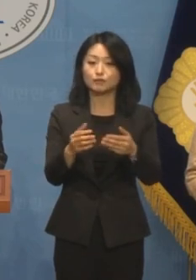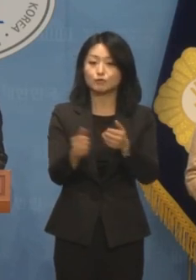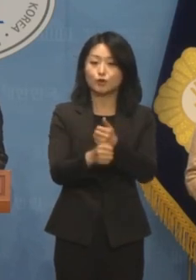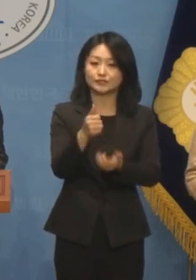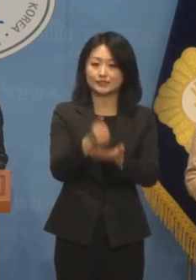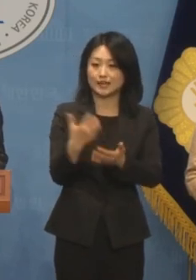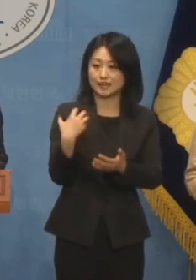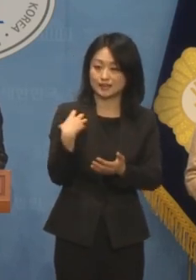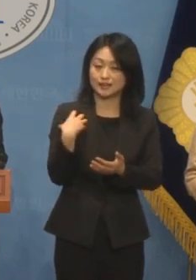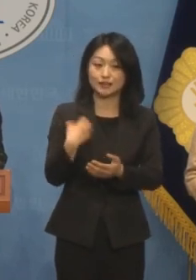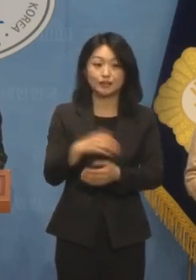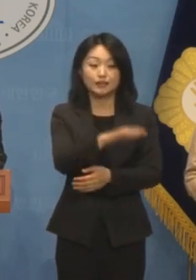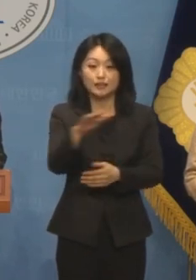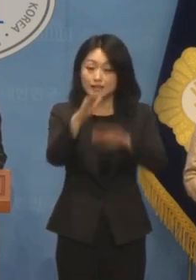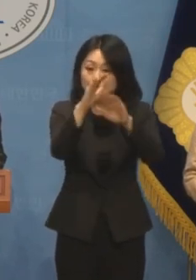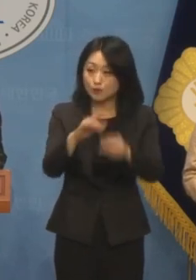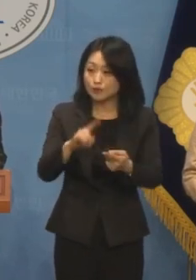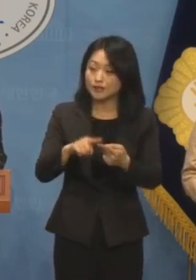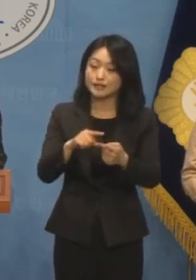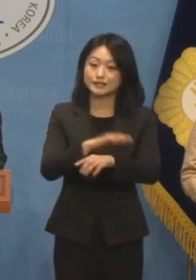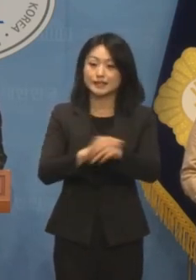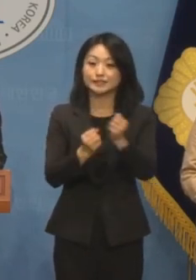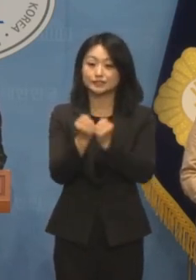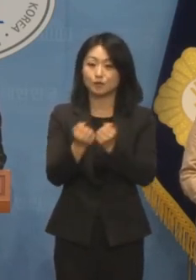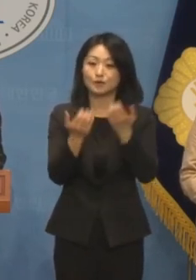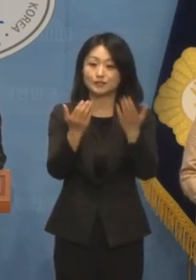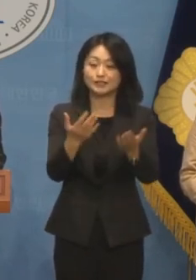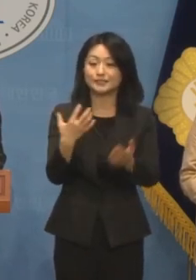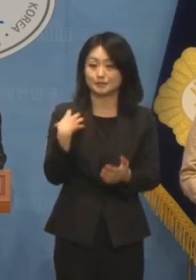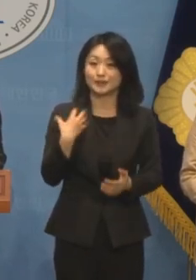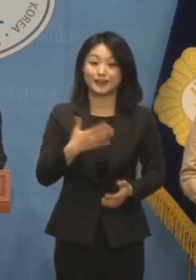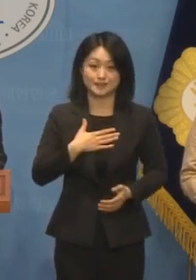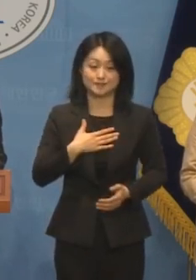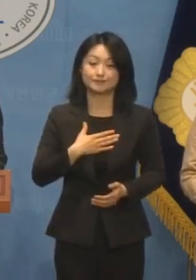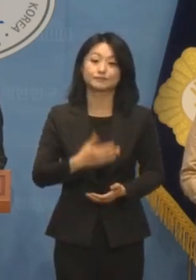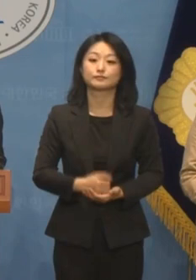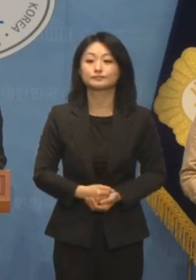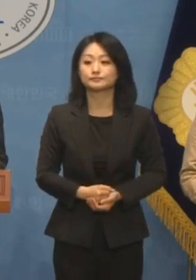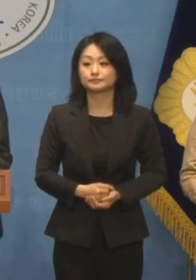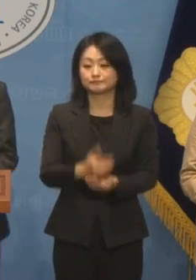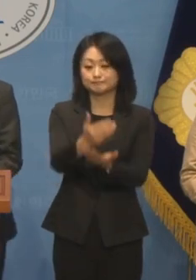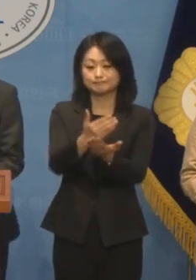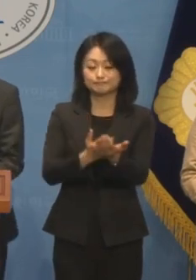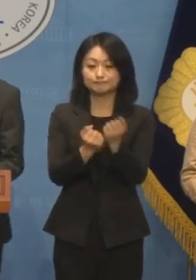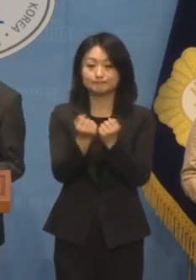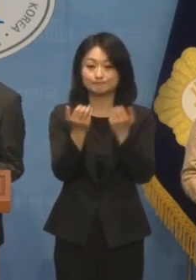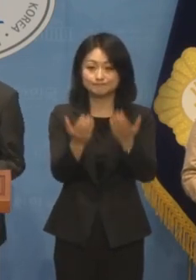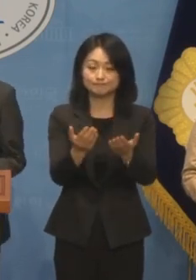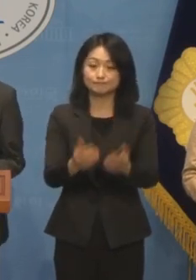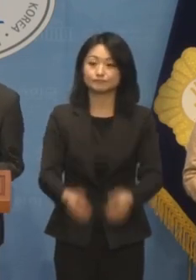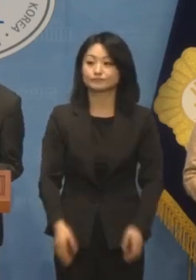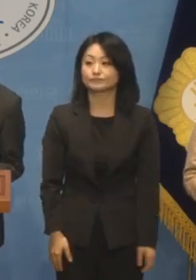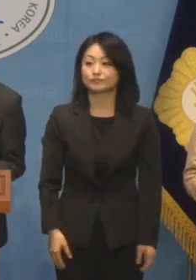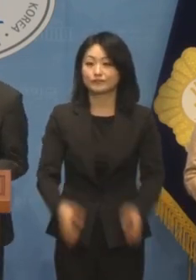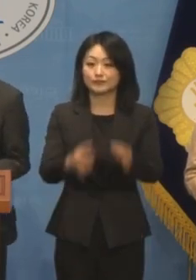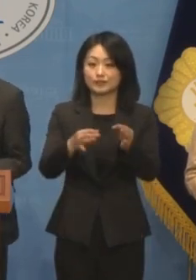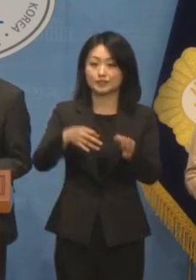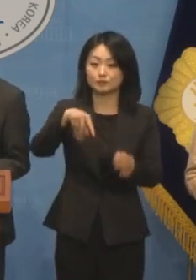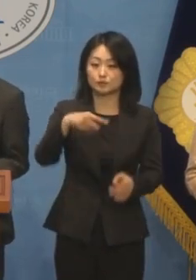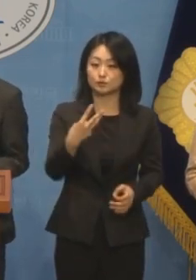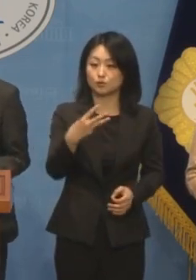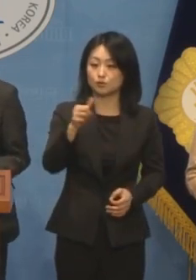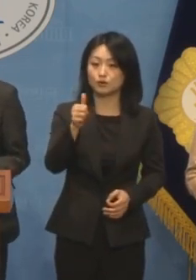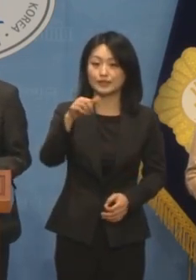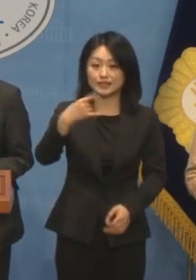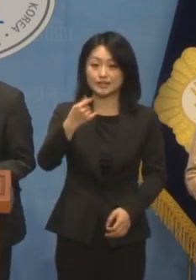언제든지 연락 주시면 관련해서 잘 설명드릴 수 있도록 하겠습니다. 그럼 기자회견 낭독 우리 김소리 변호사님